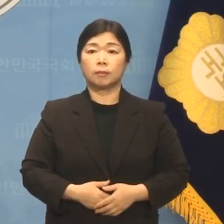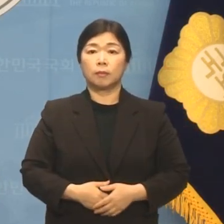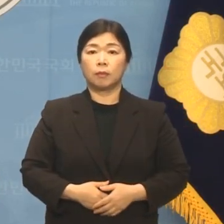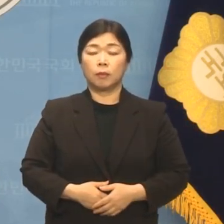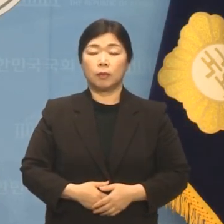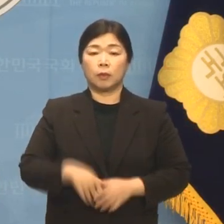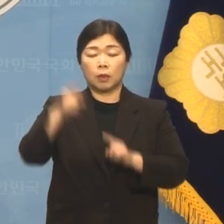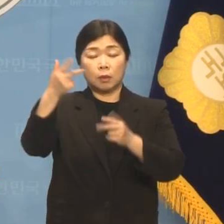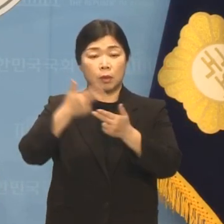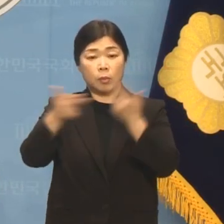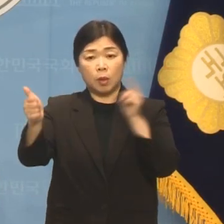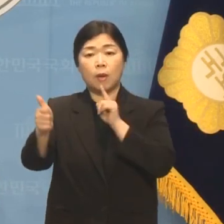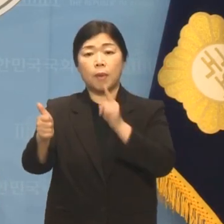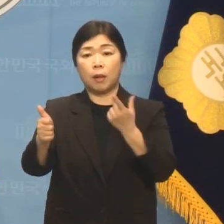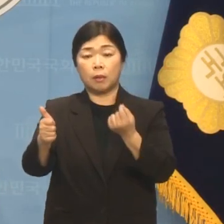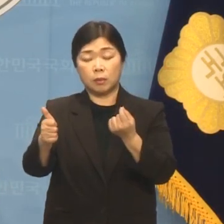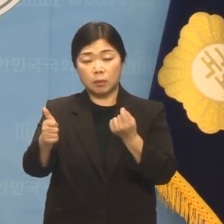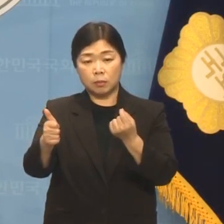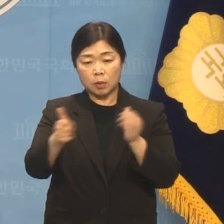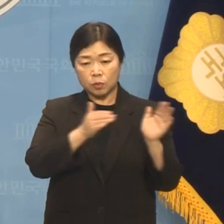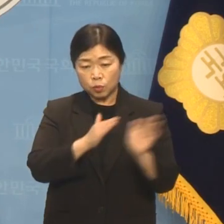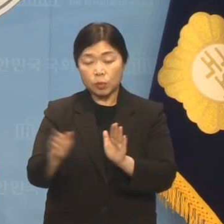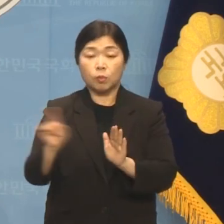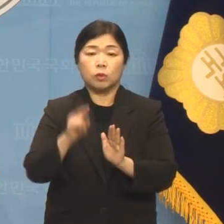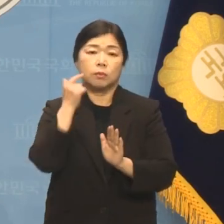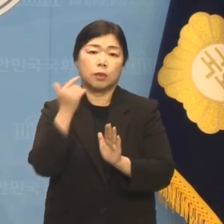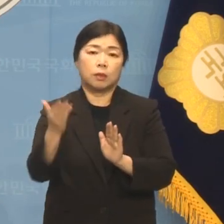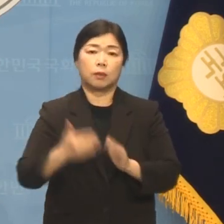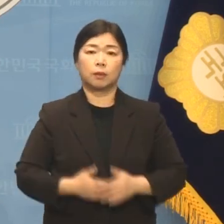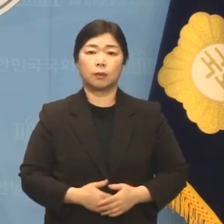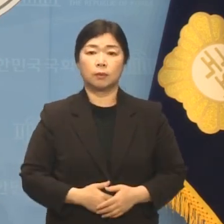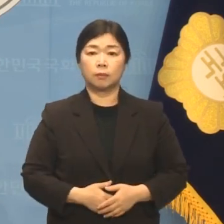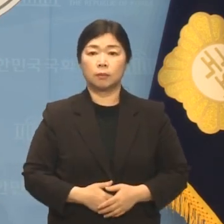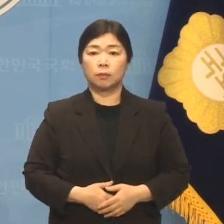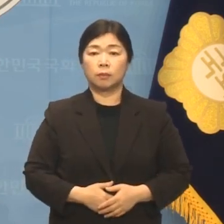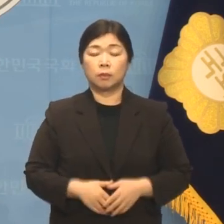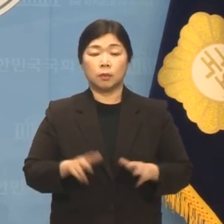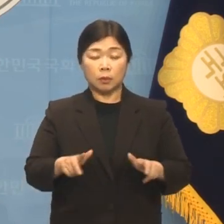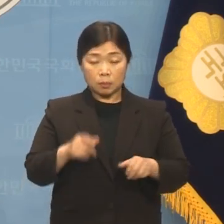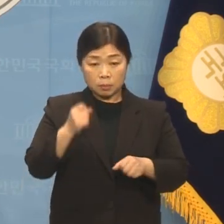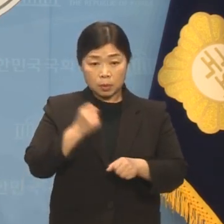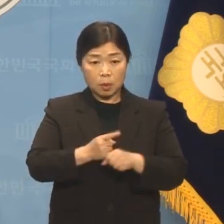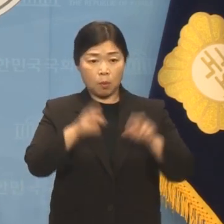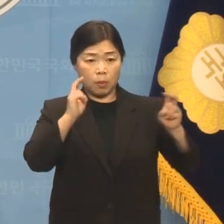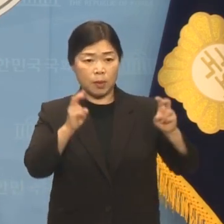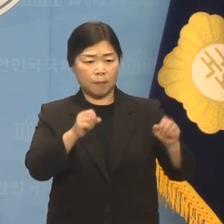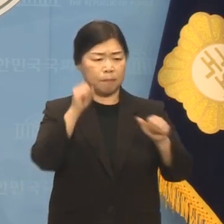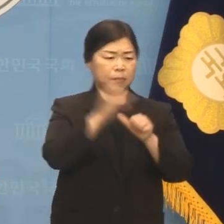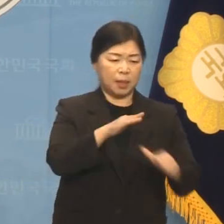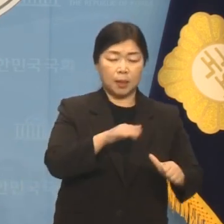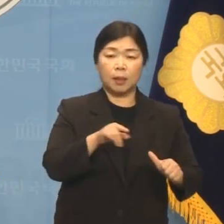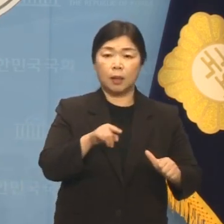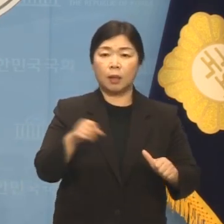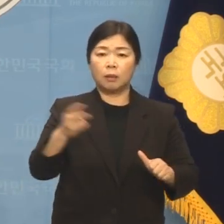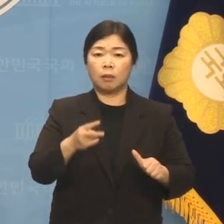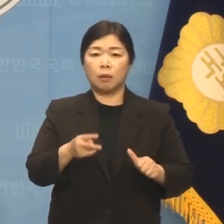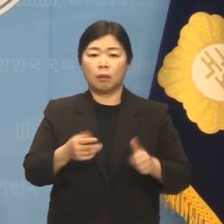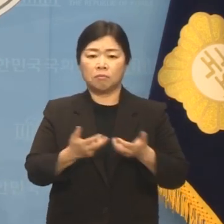이재명 대표가 말씀하신 준비가 도대체 무엇이길래 벌써 기업들의 탈락과